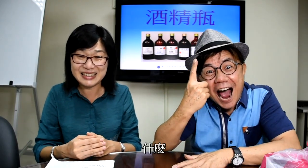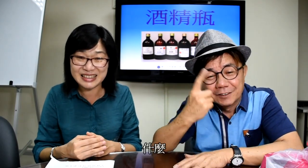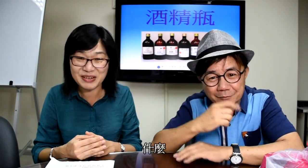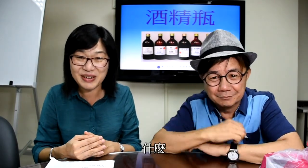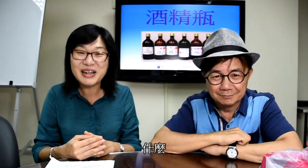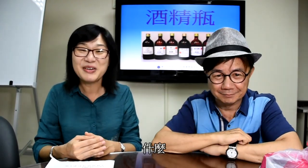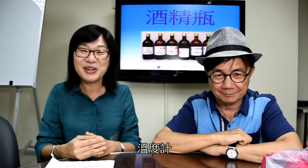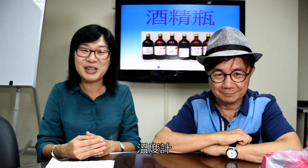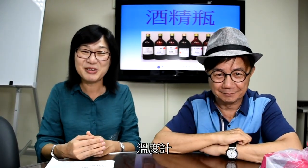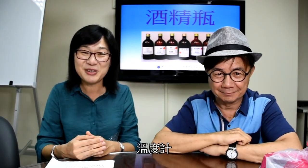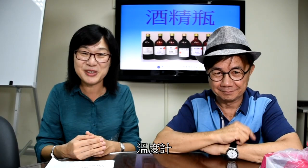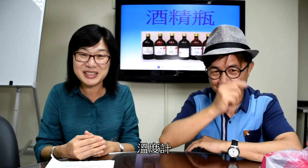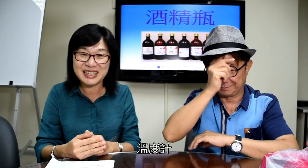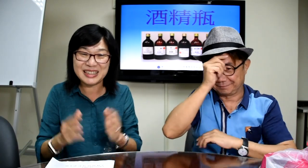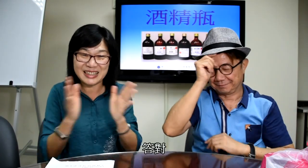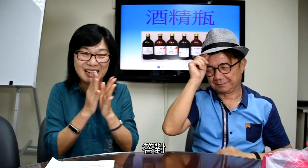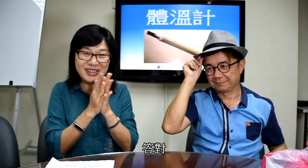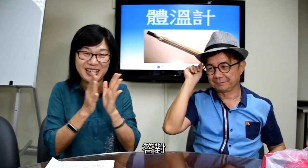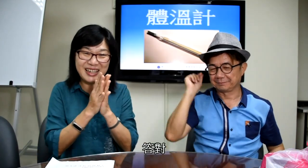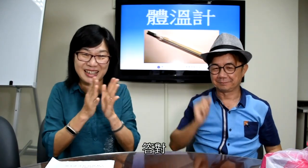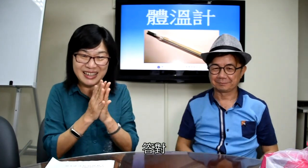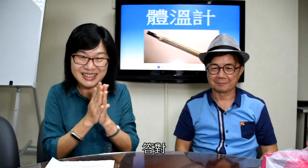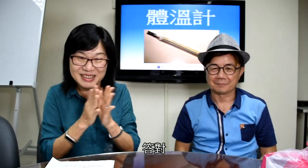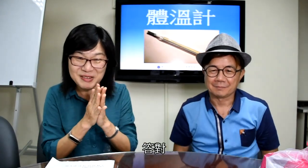是温度计，答对，